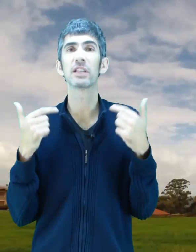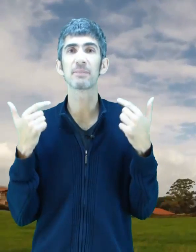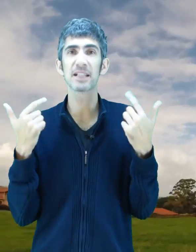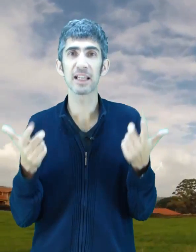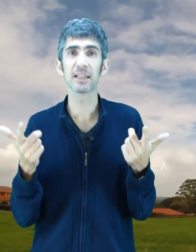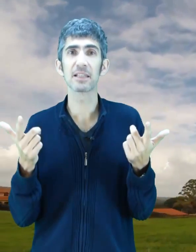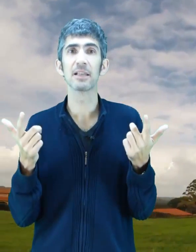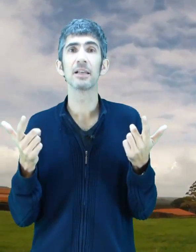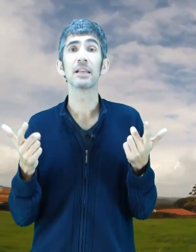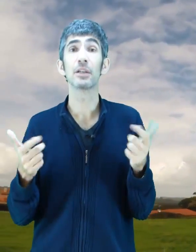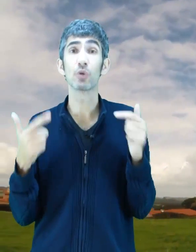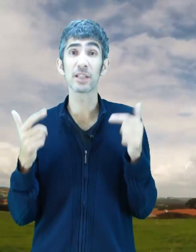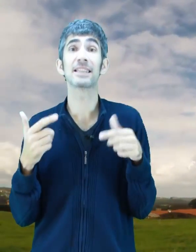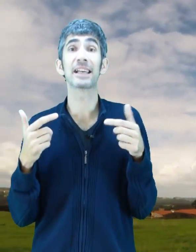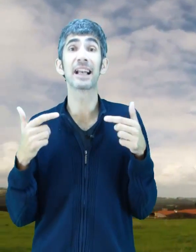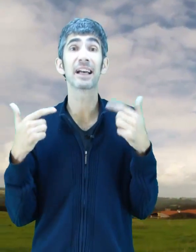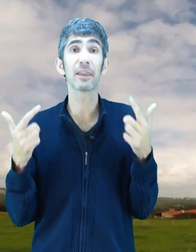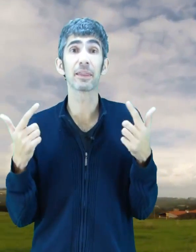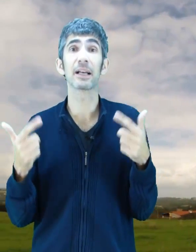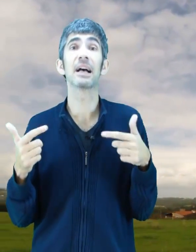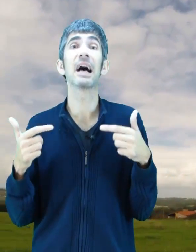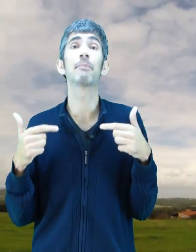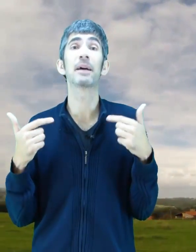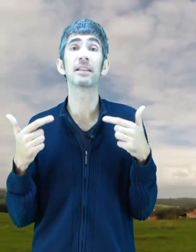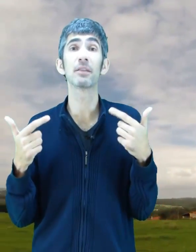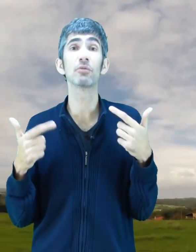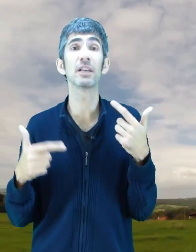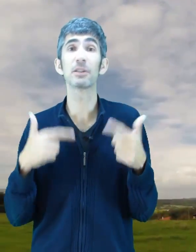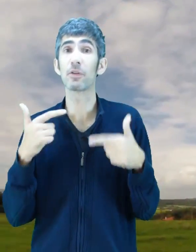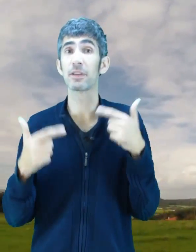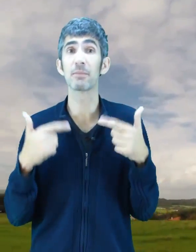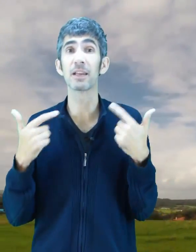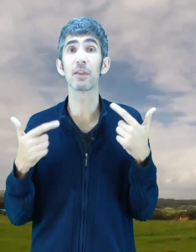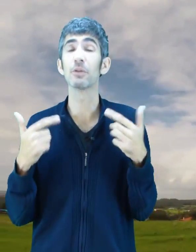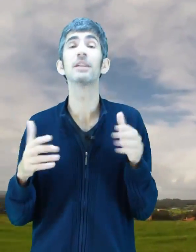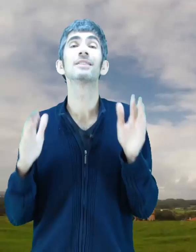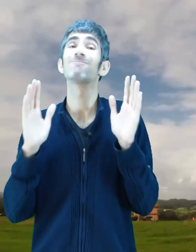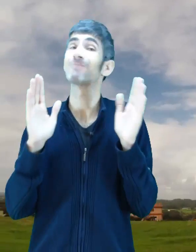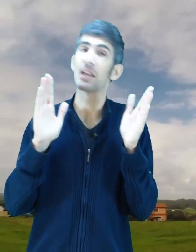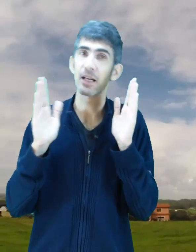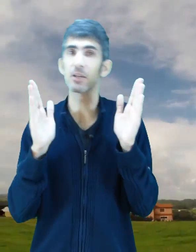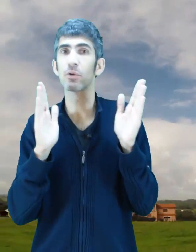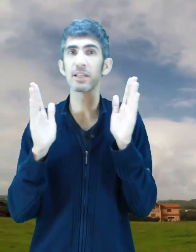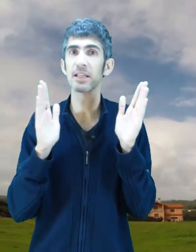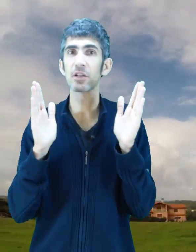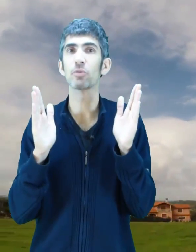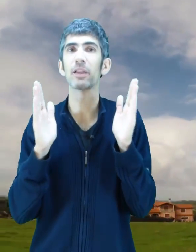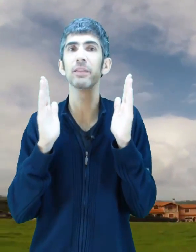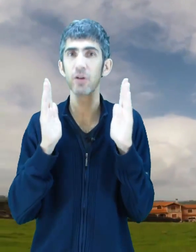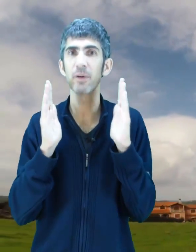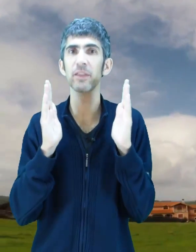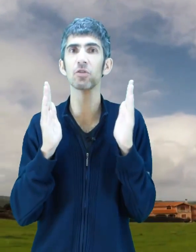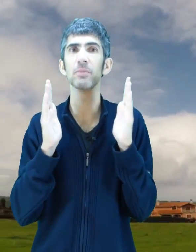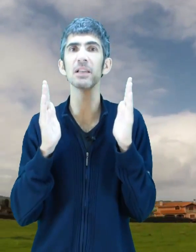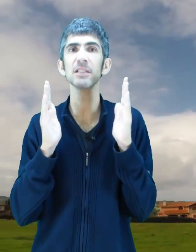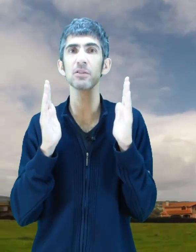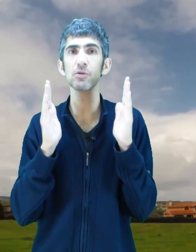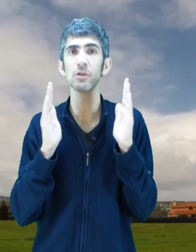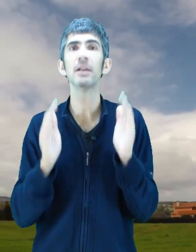más grandes, y no es hasta que alcanzan, a partir de un diámetro determinado, que suele ser sobre 0,5 milímetros,